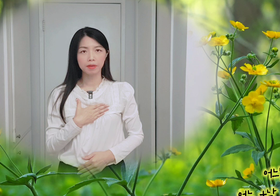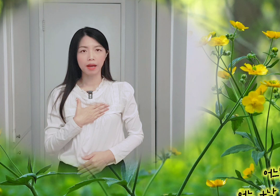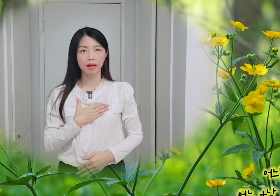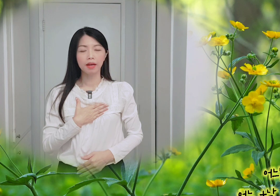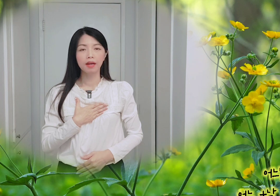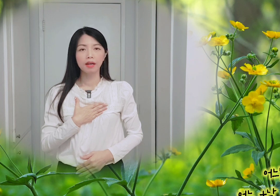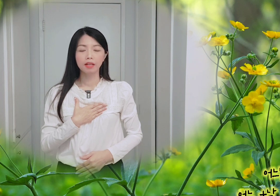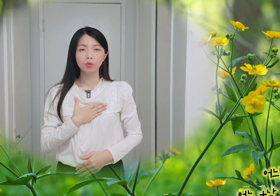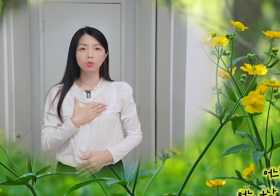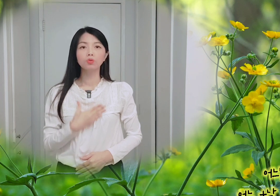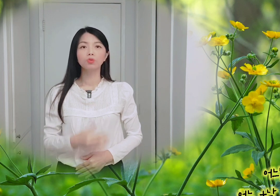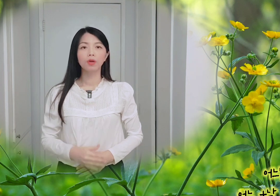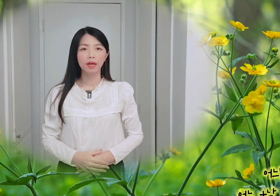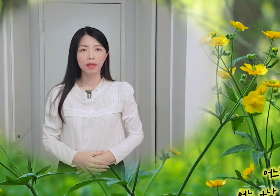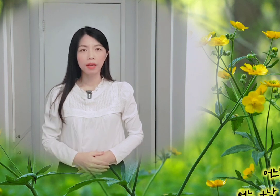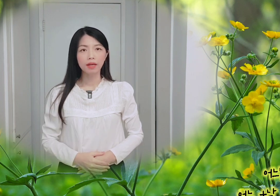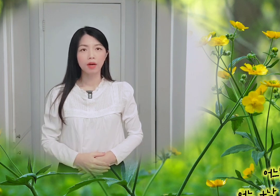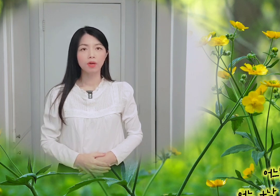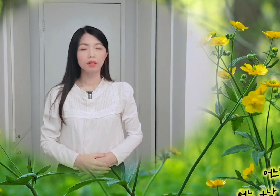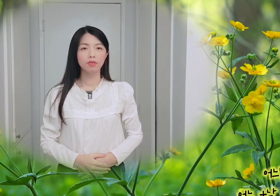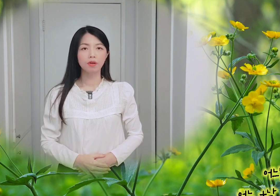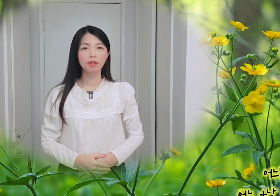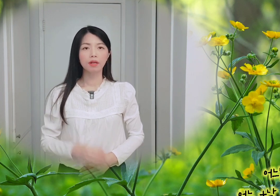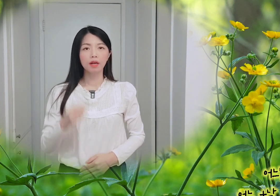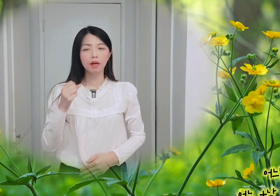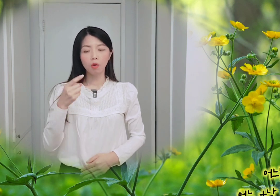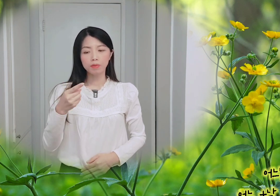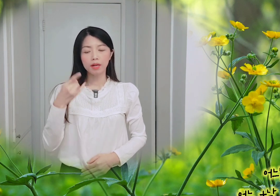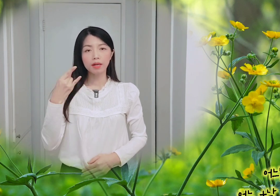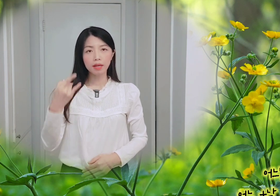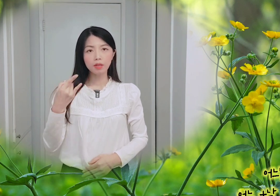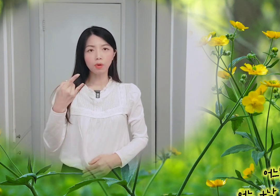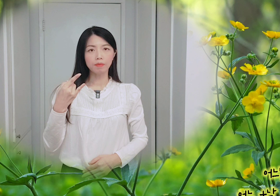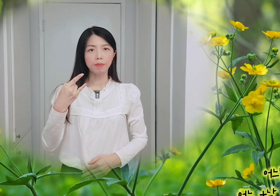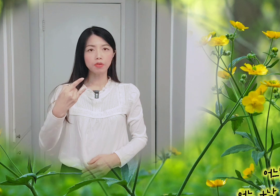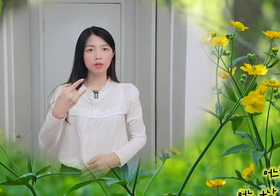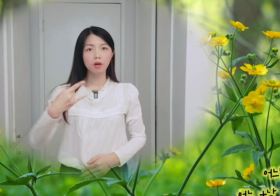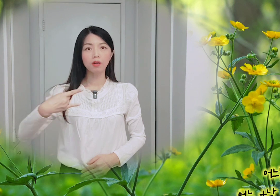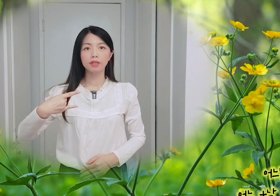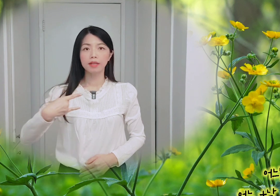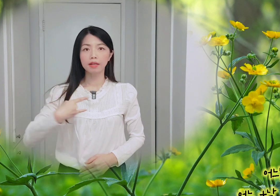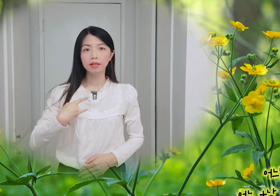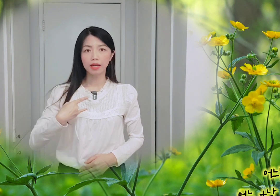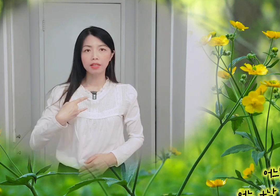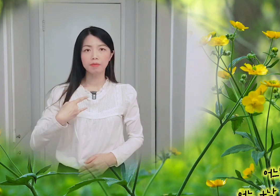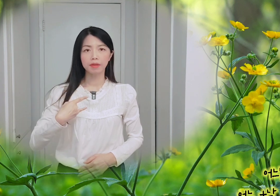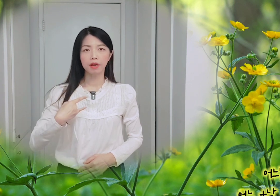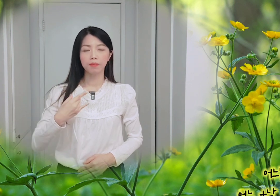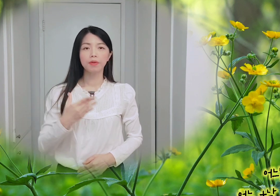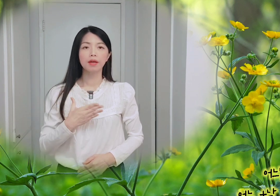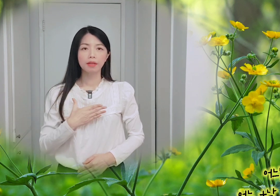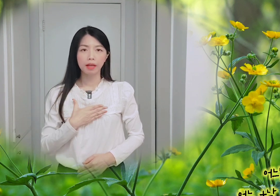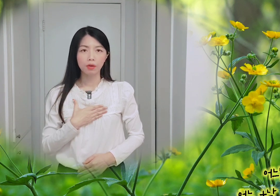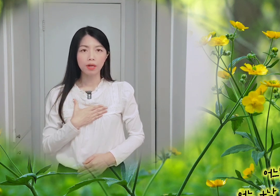수어가 됩니다. 그리고 누구누구에게 라고 한 뜻의 수어는 검지랑 새끼손가락만 펴주셔서 그 대상을 가리키시면